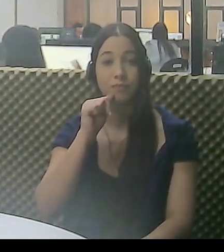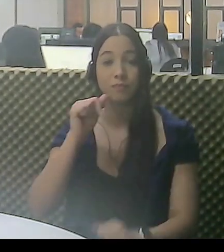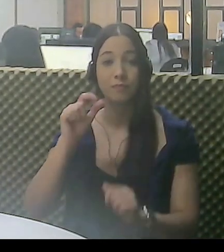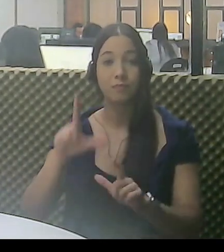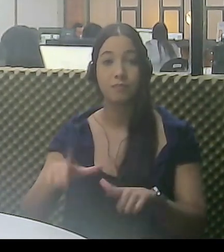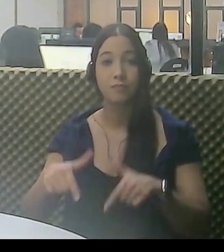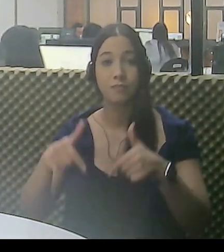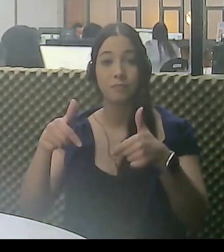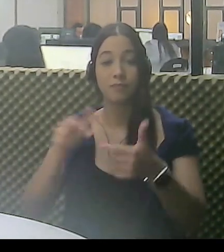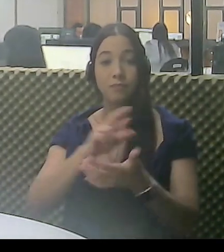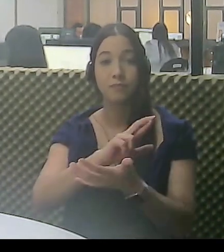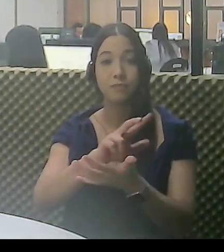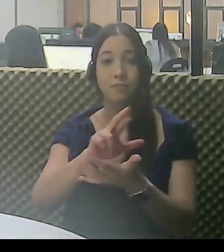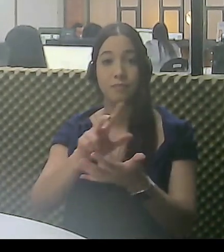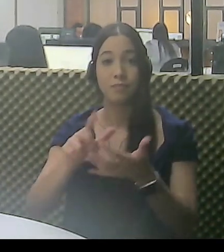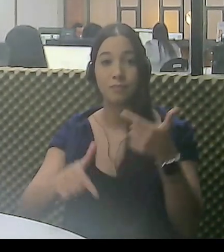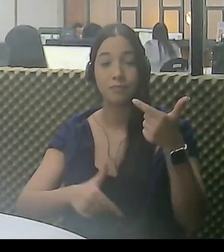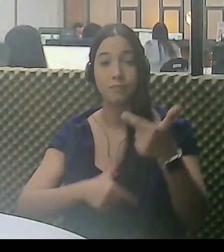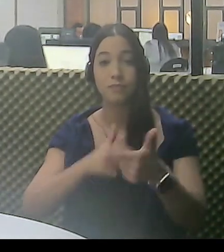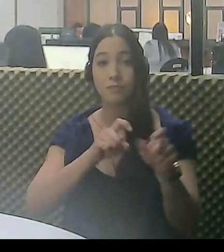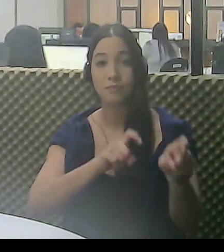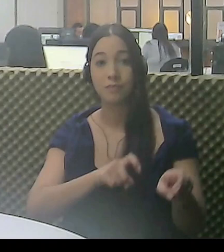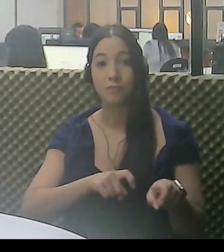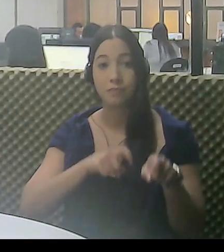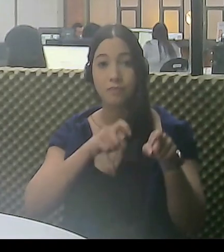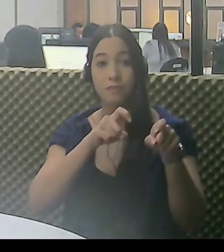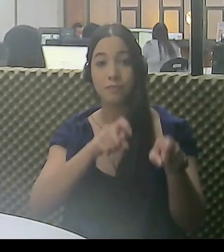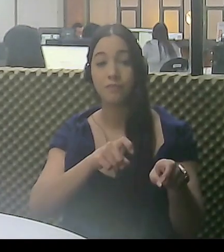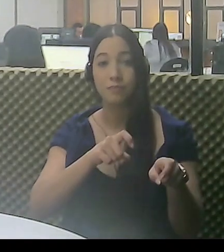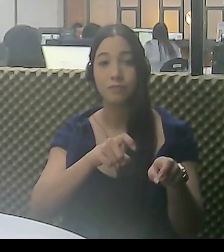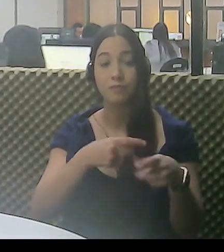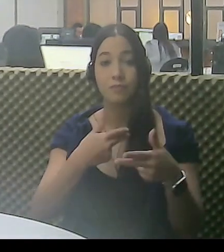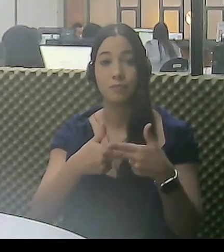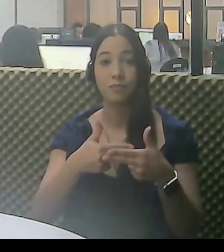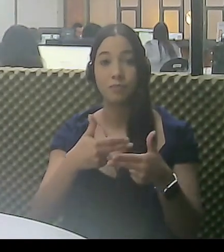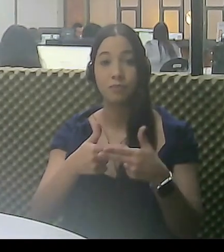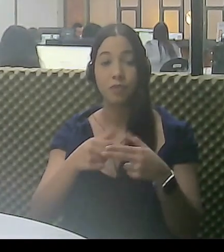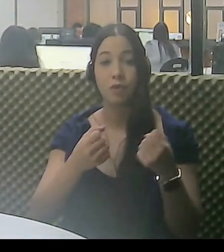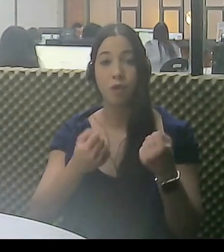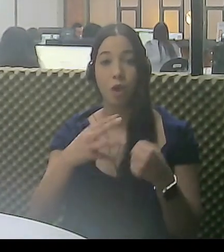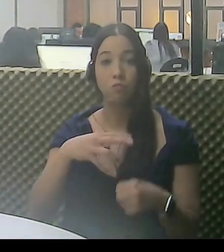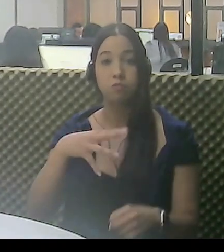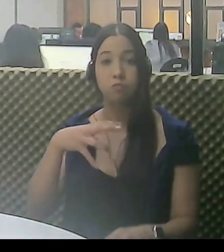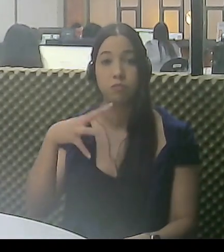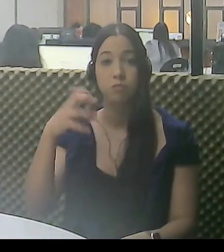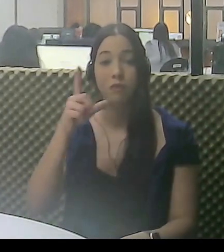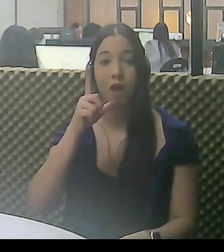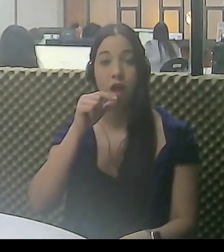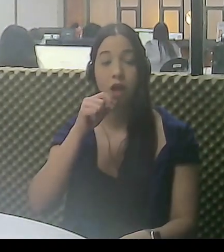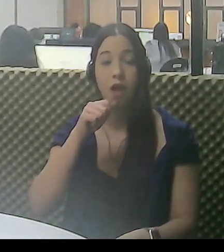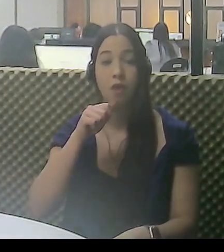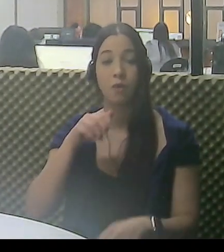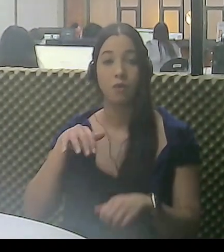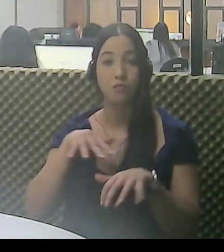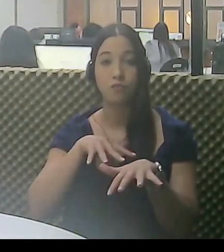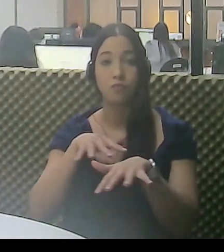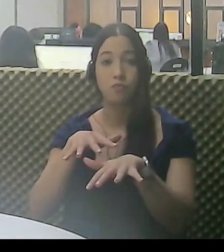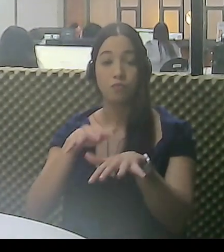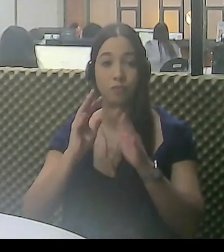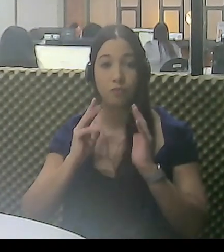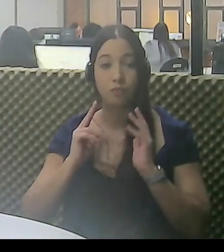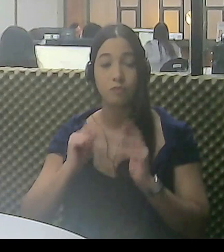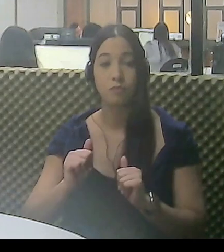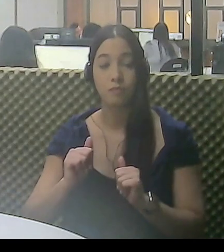realizaram, entre outros trabalhos, capina, roçagem, utilização do fumacê, hidrojeteamento de vias,